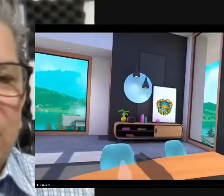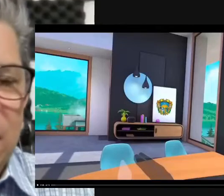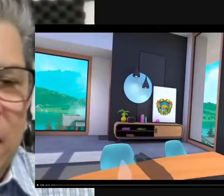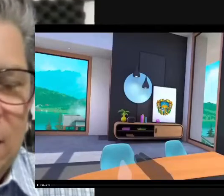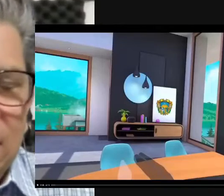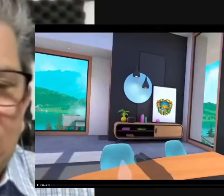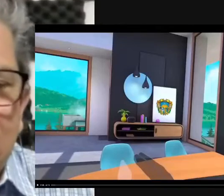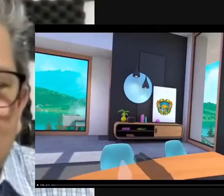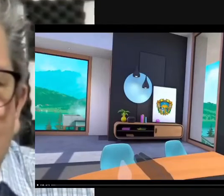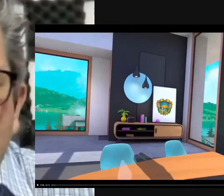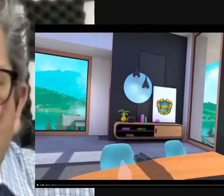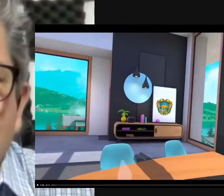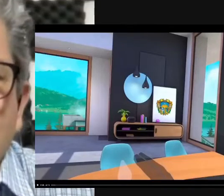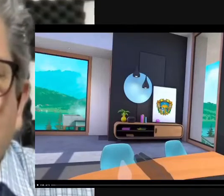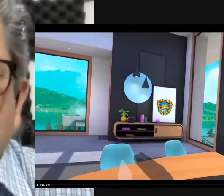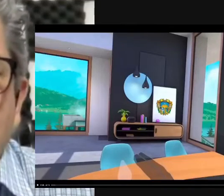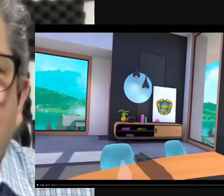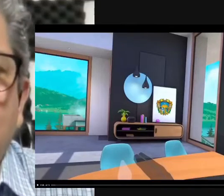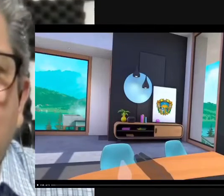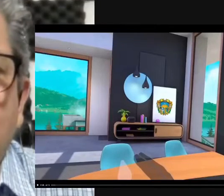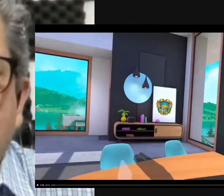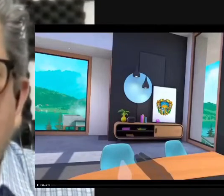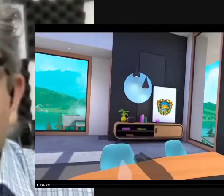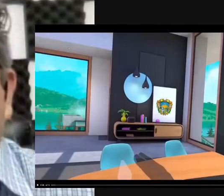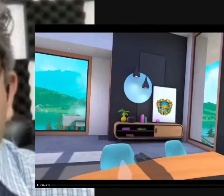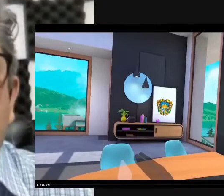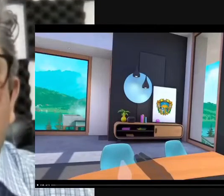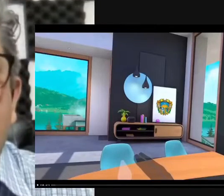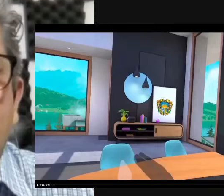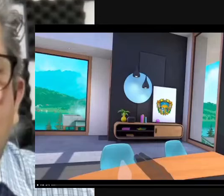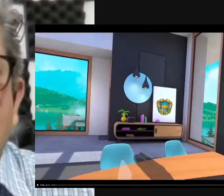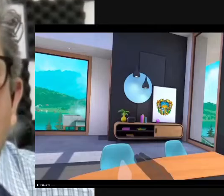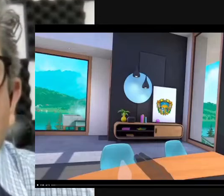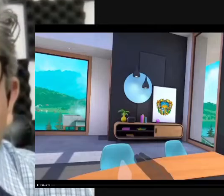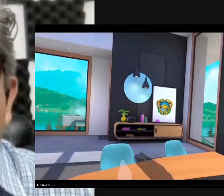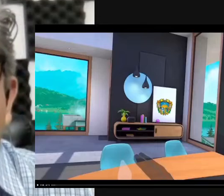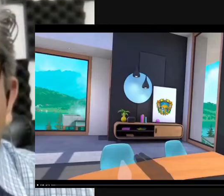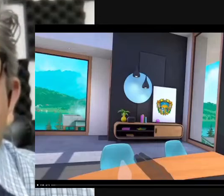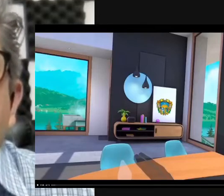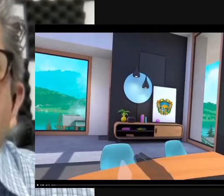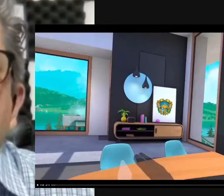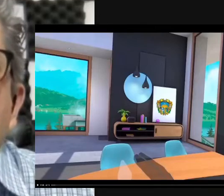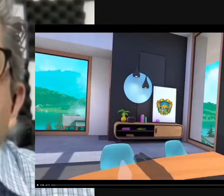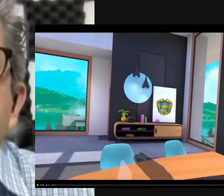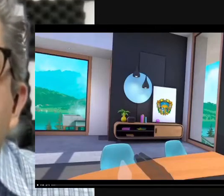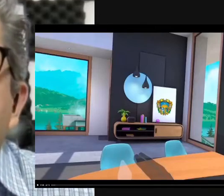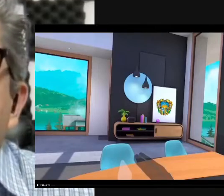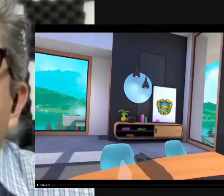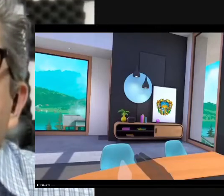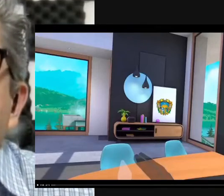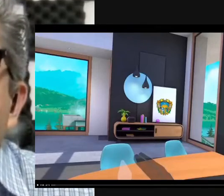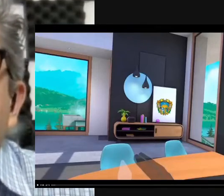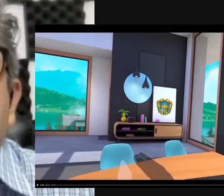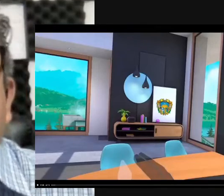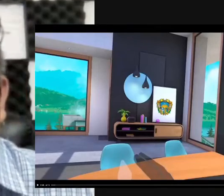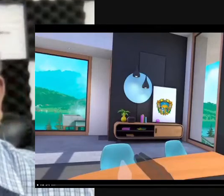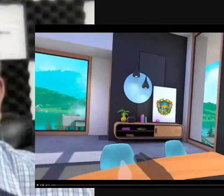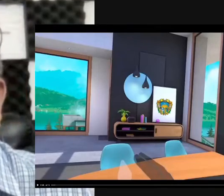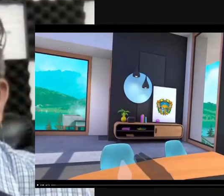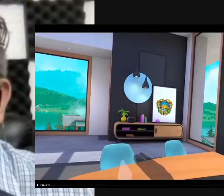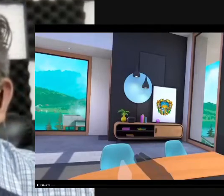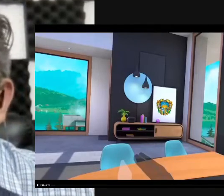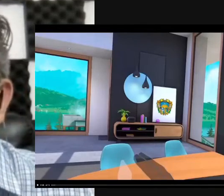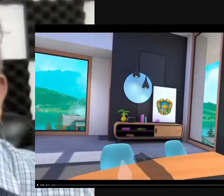¿Qué tal? Fíjense que este domingo estuvimos en un evento aquí en el municipio de Querétaro y me gustó mucho el tema de ver